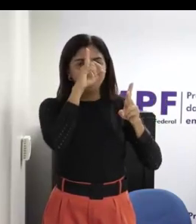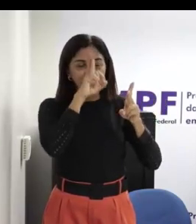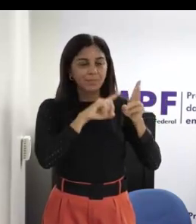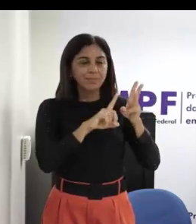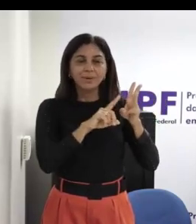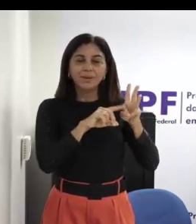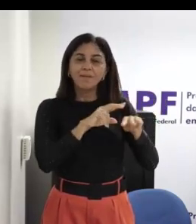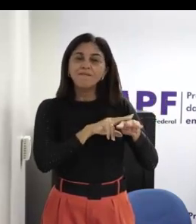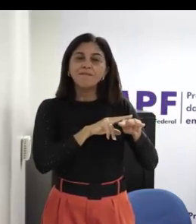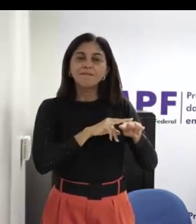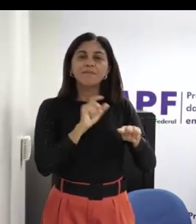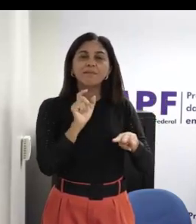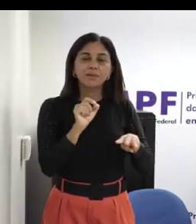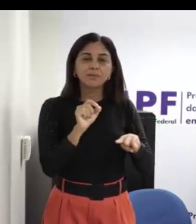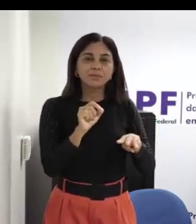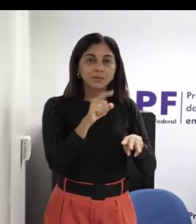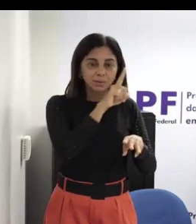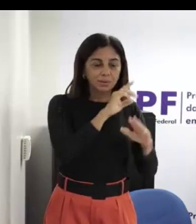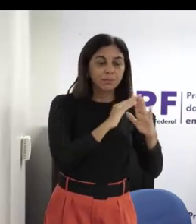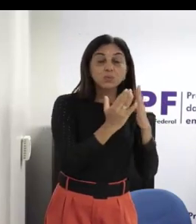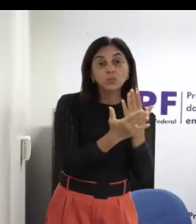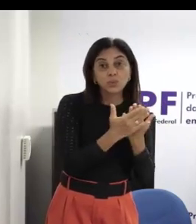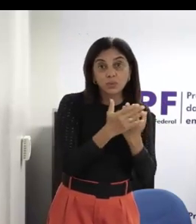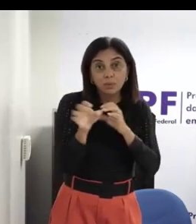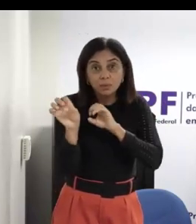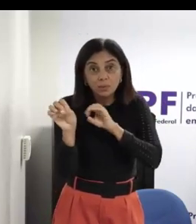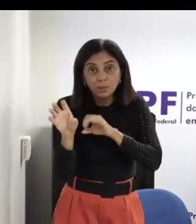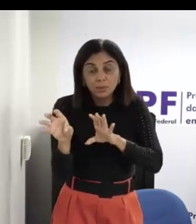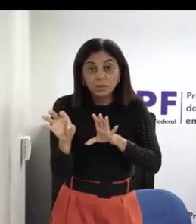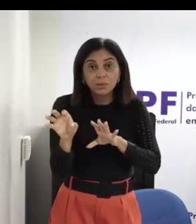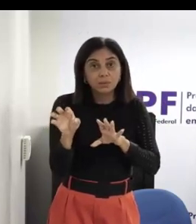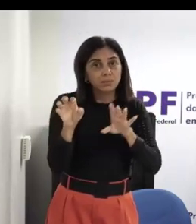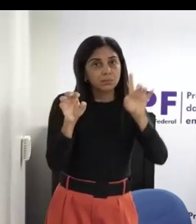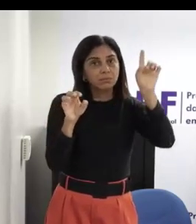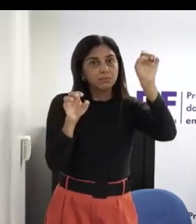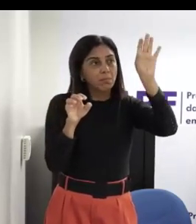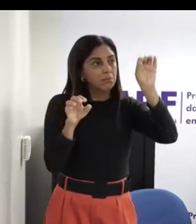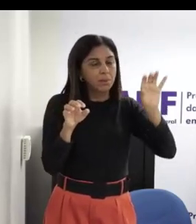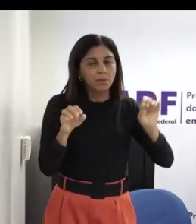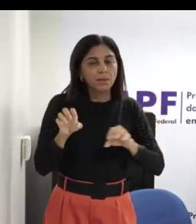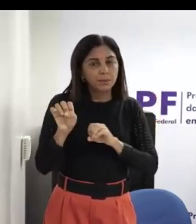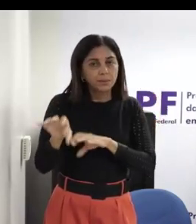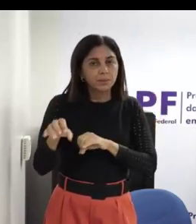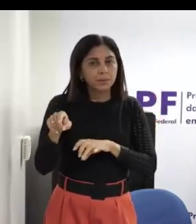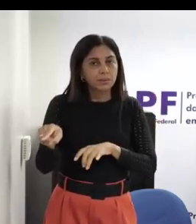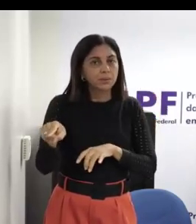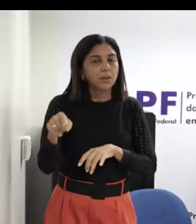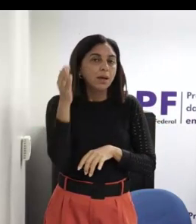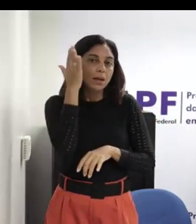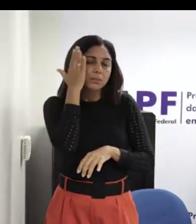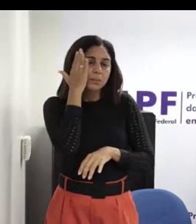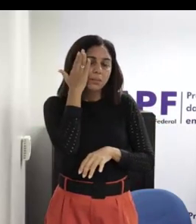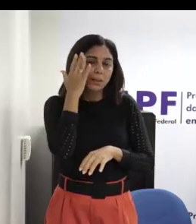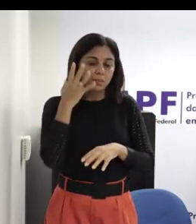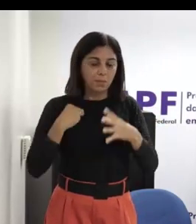né então é uma forma cada vez mais que o município somando força com toda a sociedade com a secretaria de educação com a Secretaria de